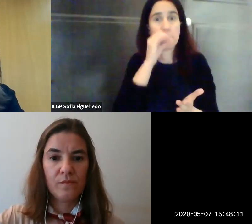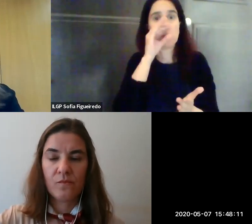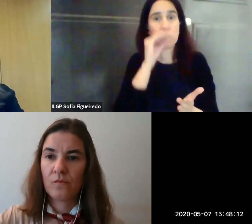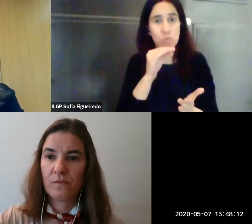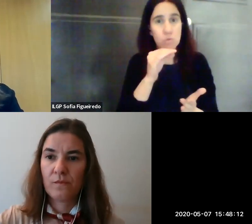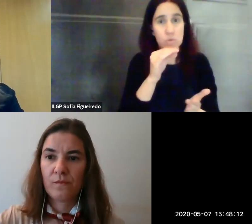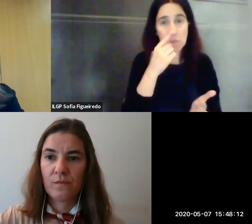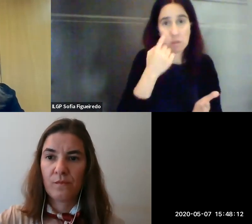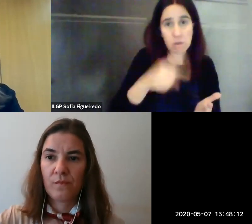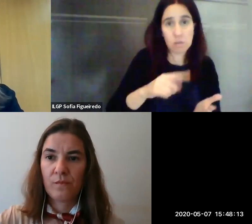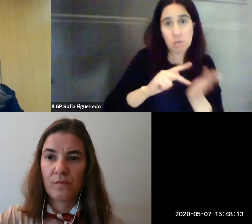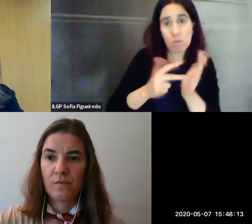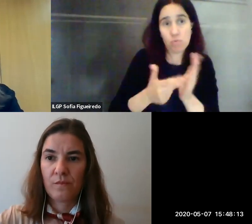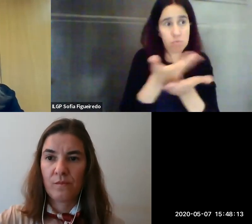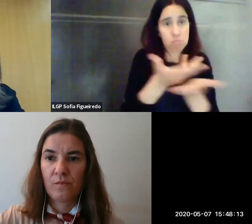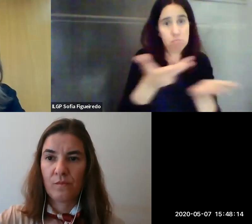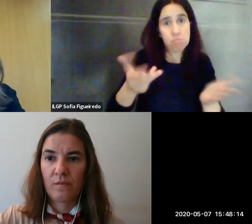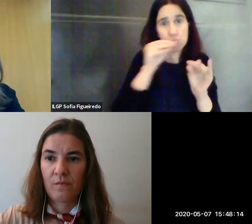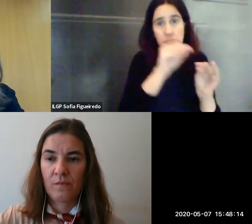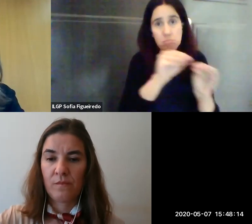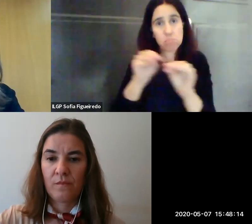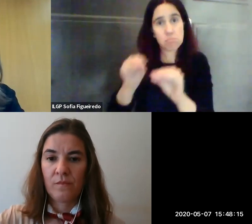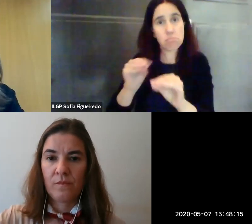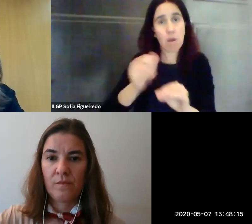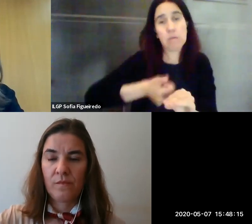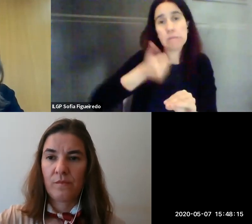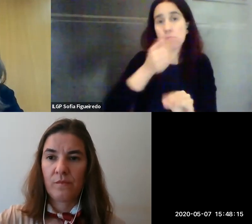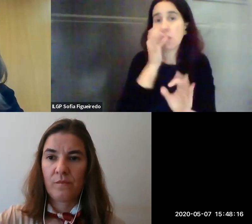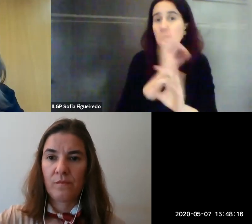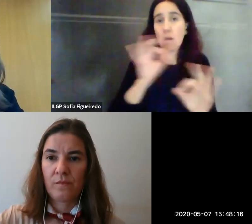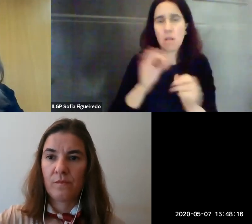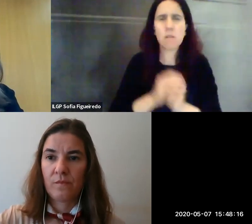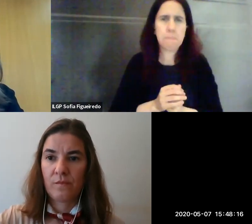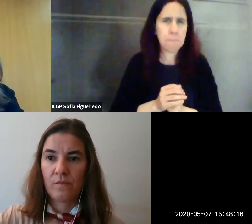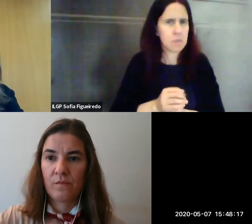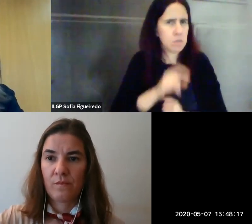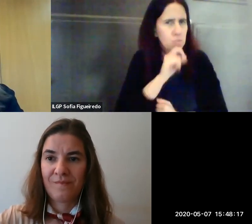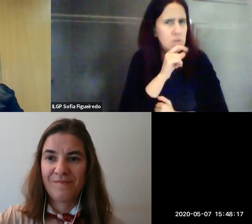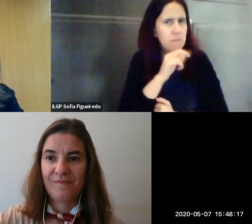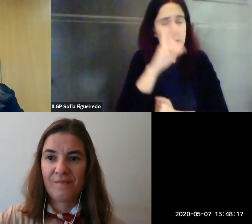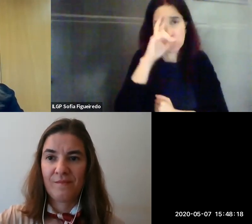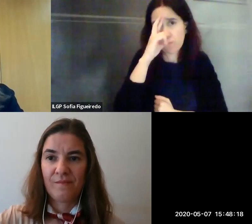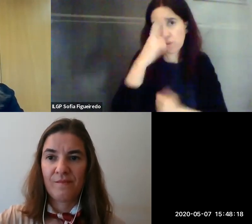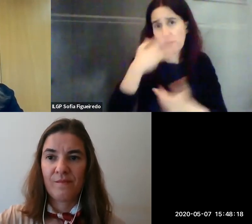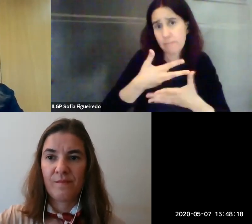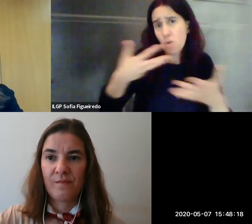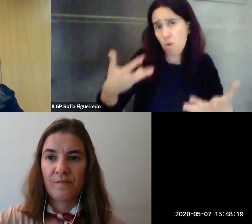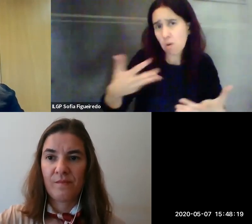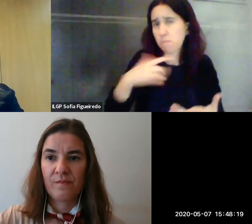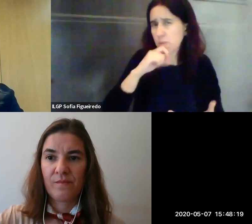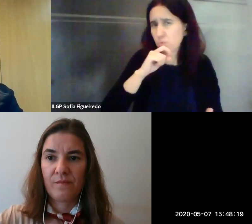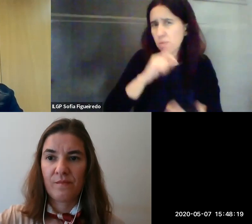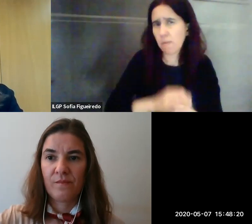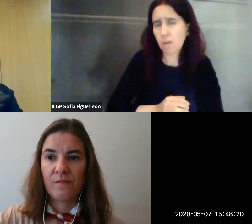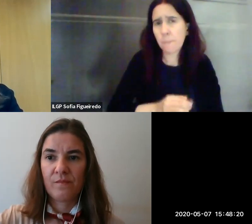utilização das ferramentas tecnológicas, será o ideal. Mas é possível, o esforço provavelmente é maior, mas é possível, é um